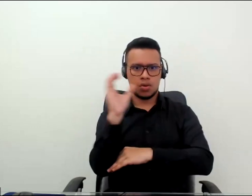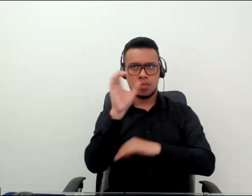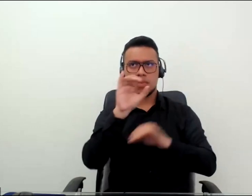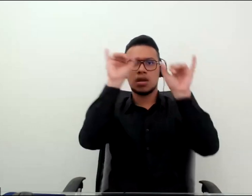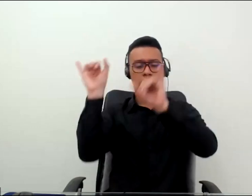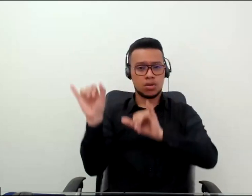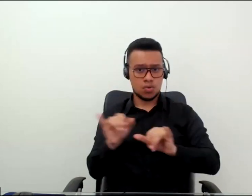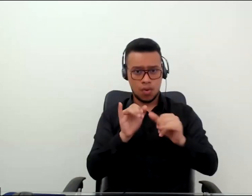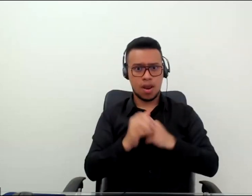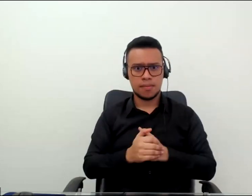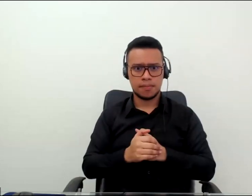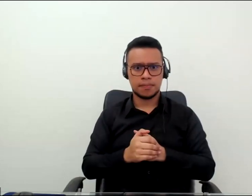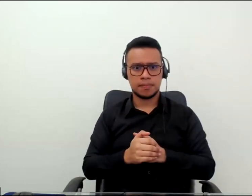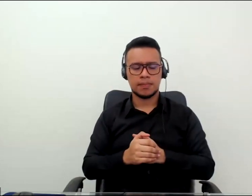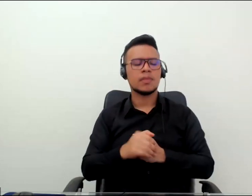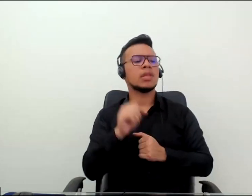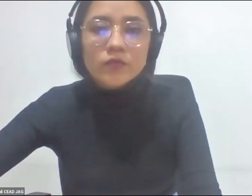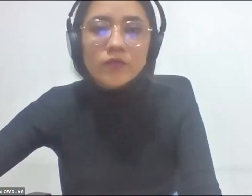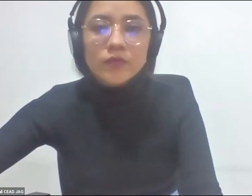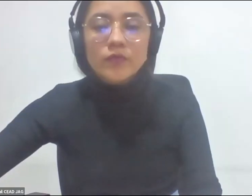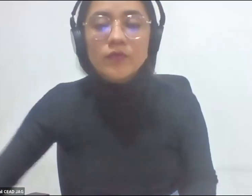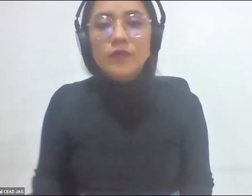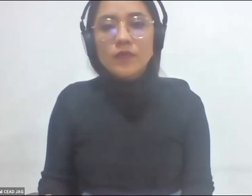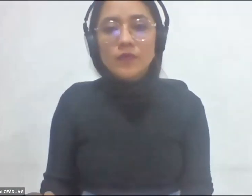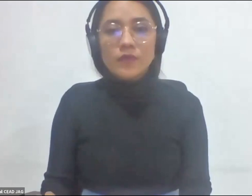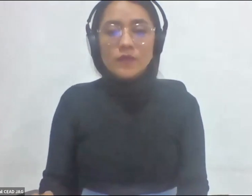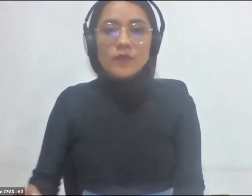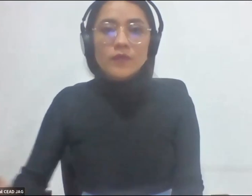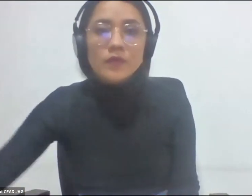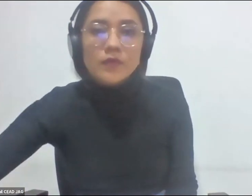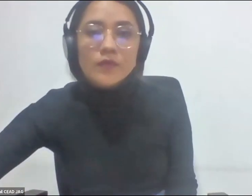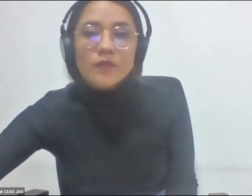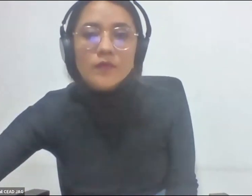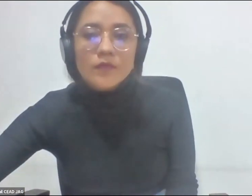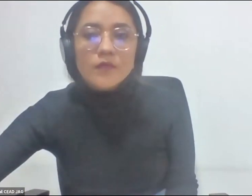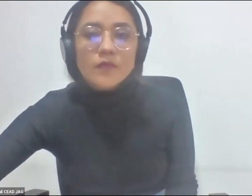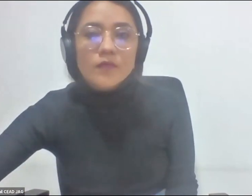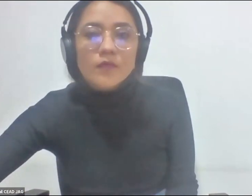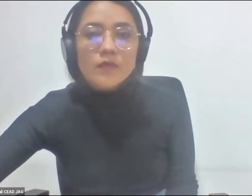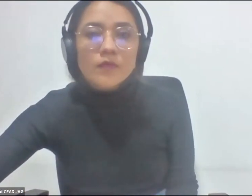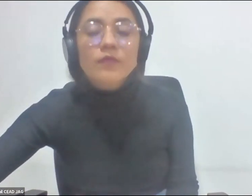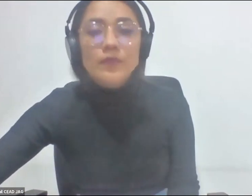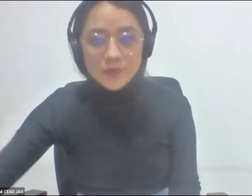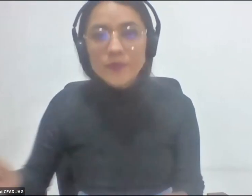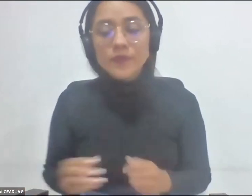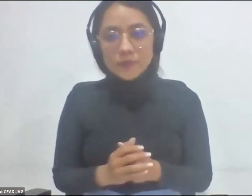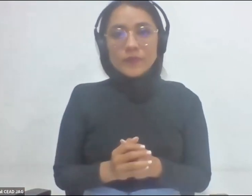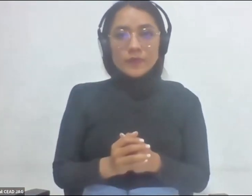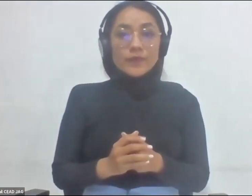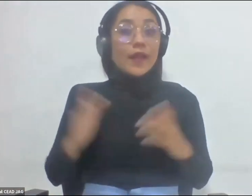ingeniero Bueno sí efectivamente el reglamento operativo es un reglamento a nivel